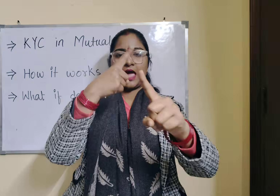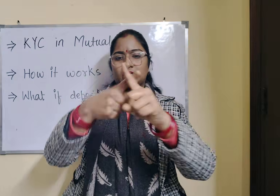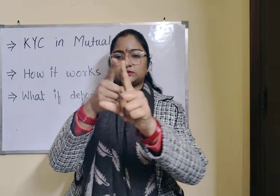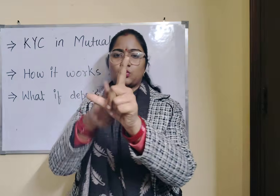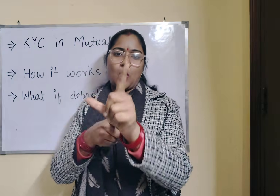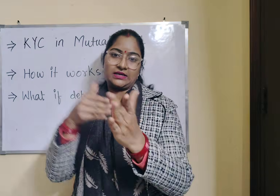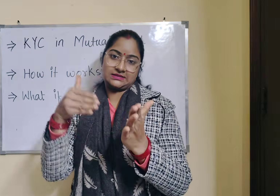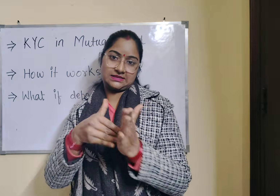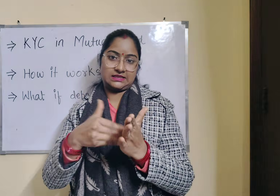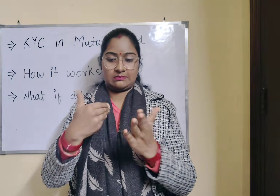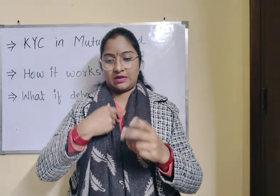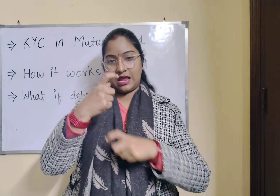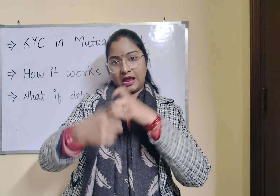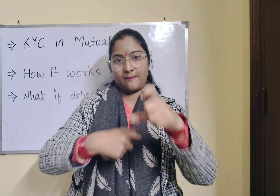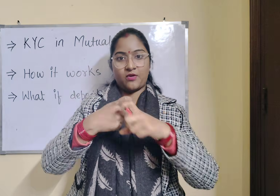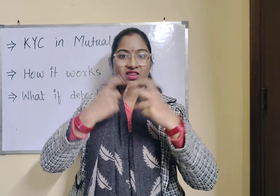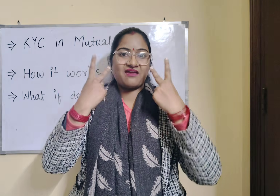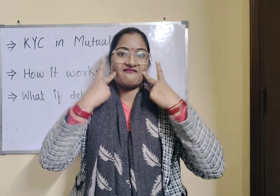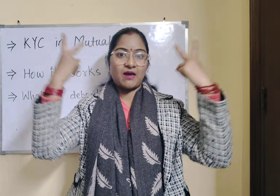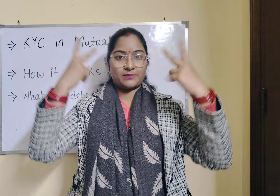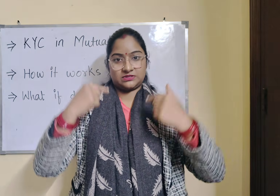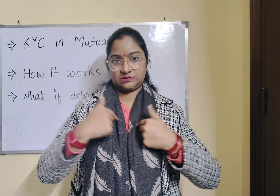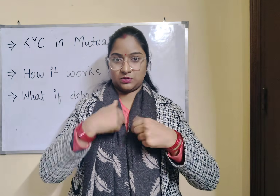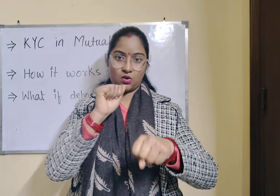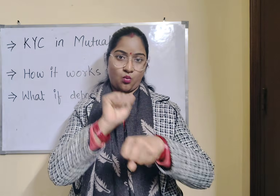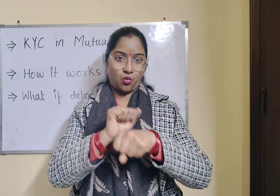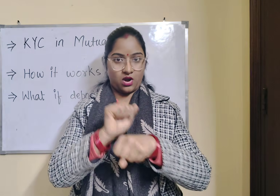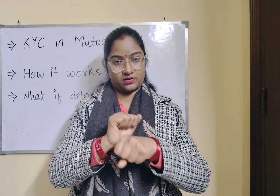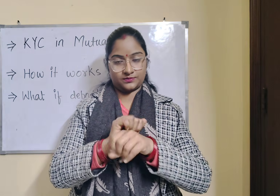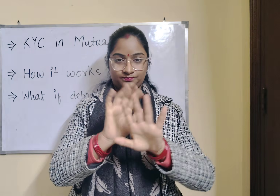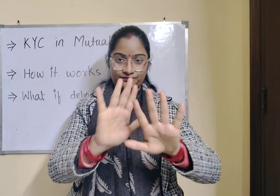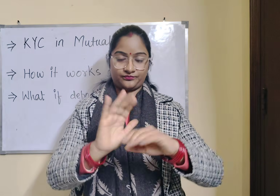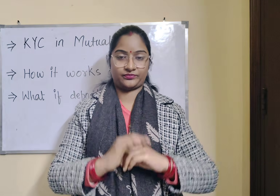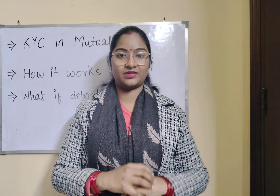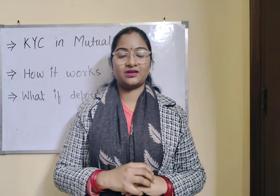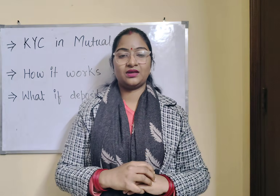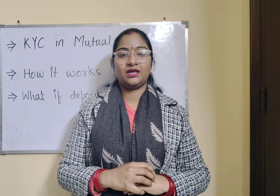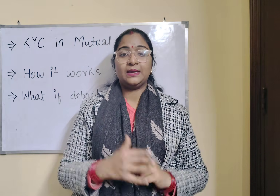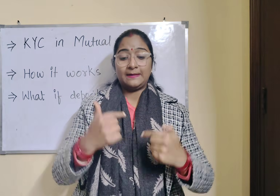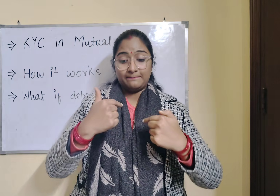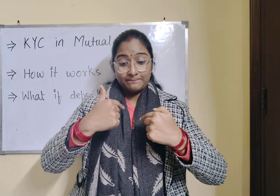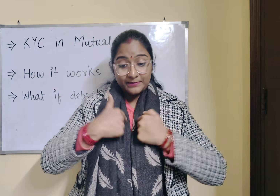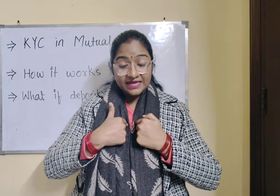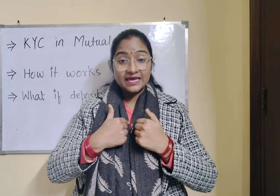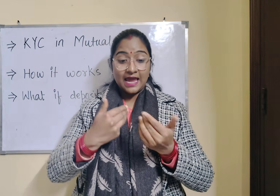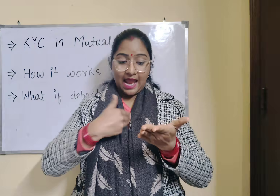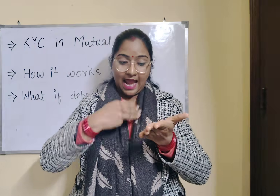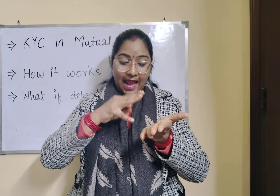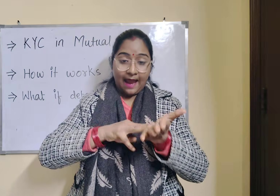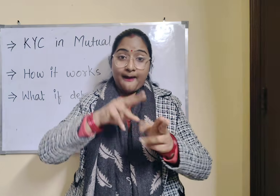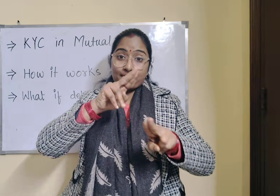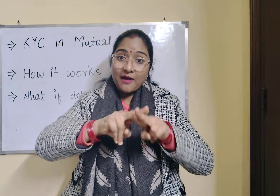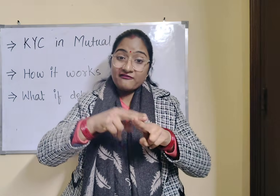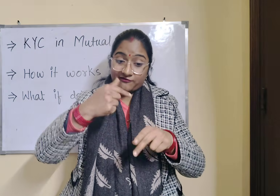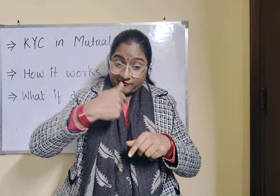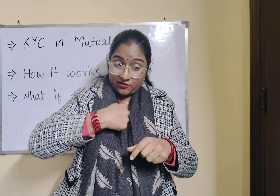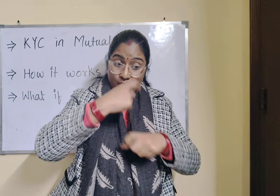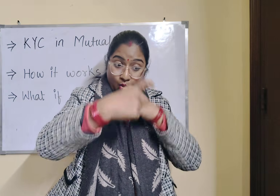फेमस कंपनी ले लीजिए, मैं उठा लेती हूँ XYZ, ठीक है, मैं उसमें काम कर रही हूँ, है ना। तो मैं क्या है ना,